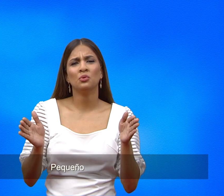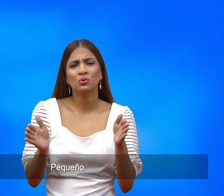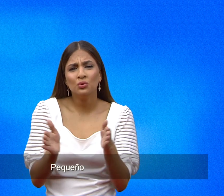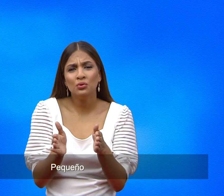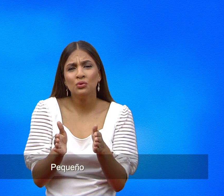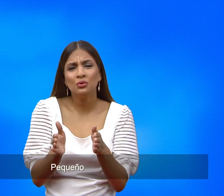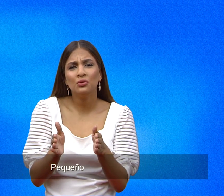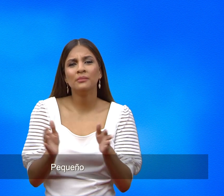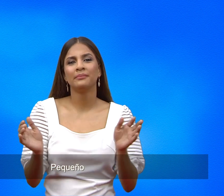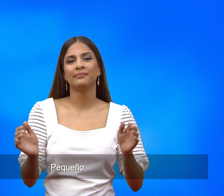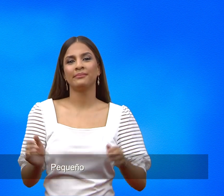pequeño